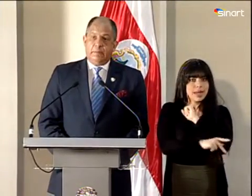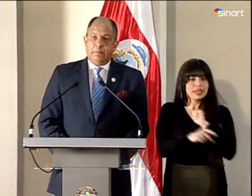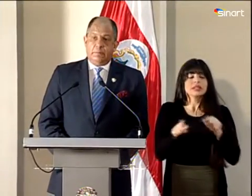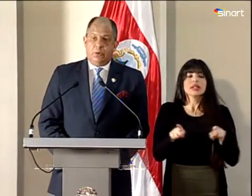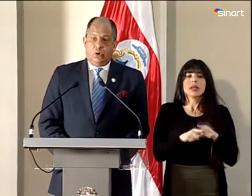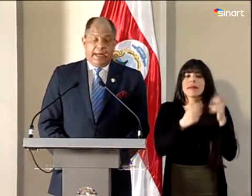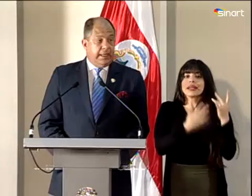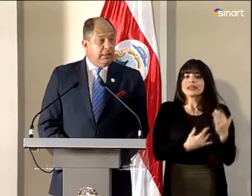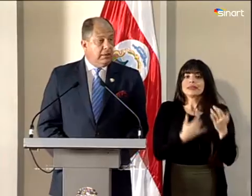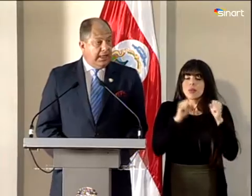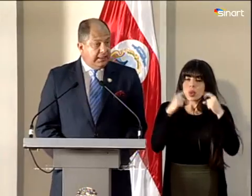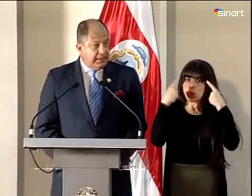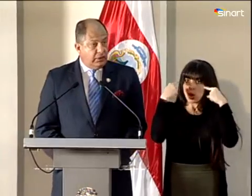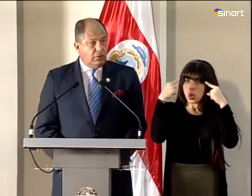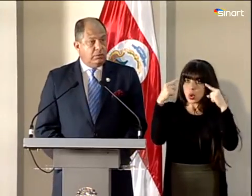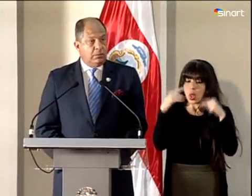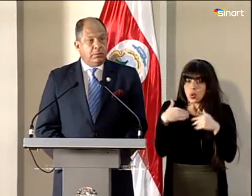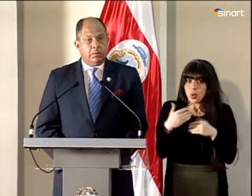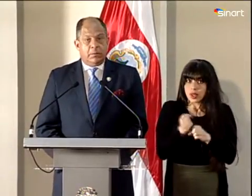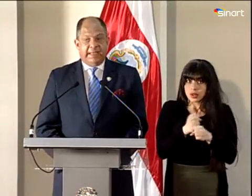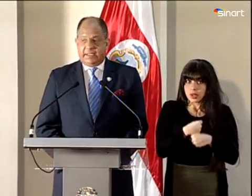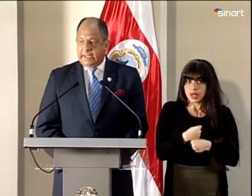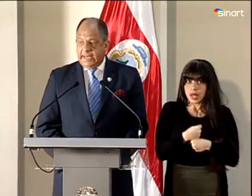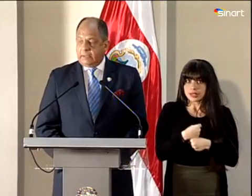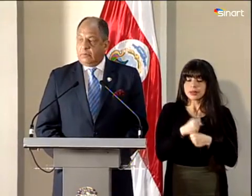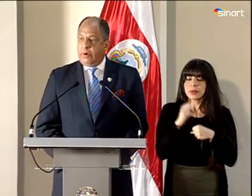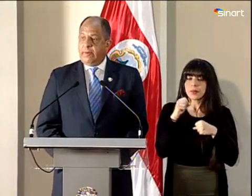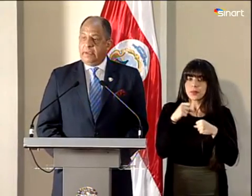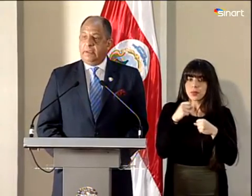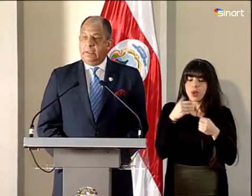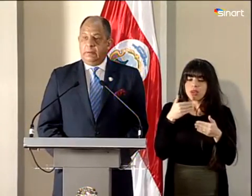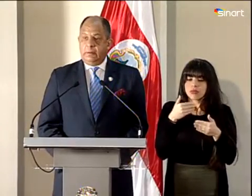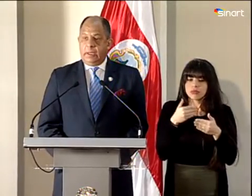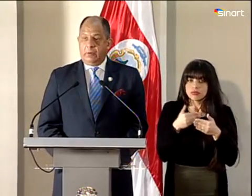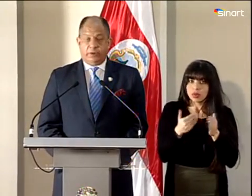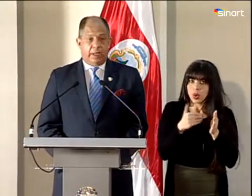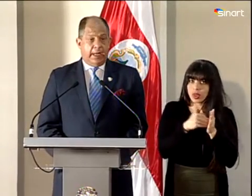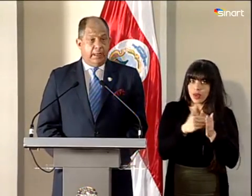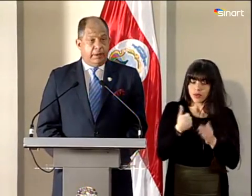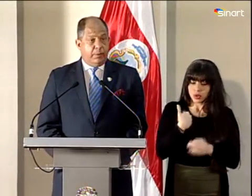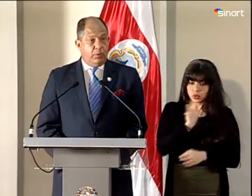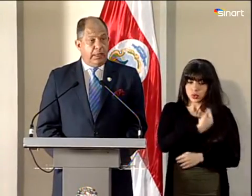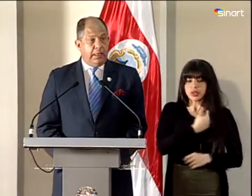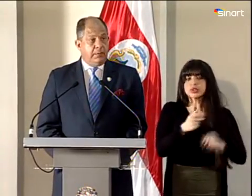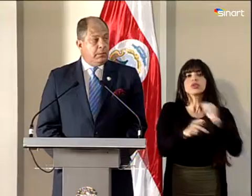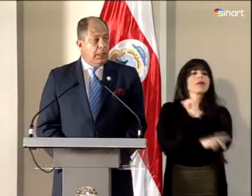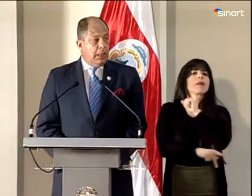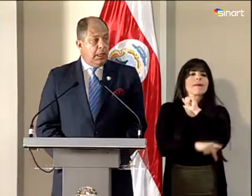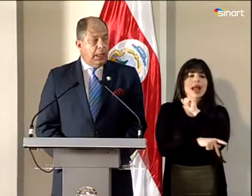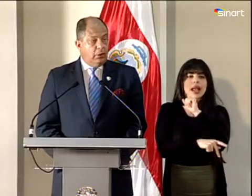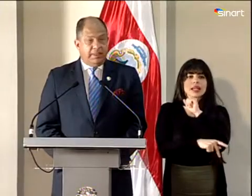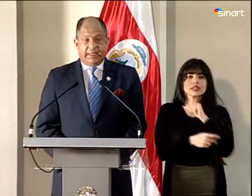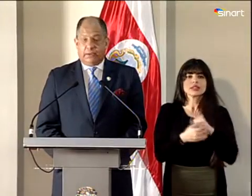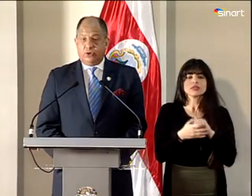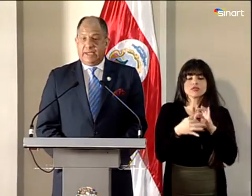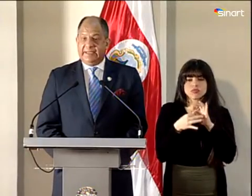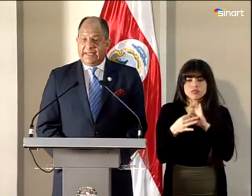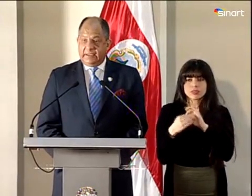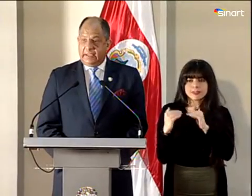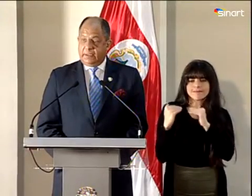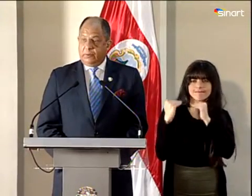espera lograr, al hacerlo, acercar nuevamente a nuestra República a los más